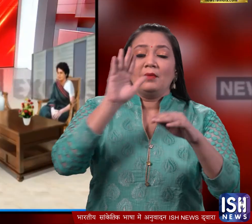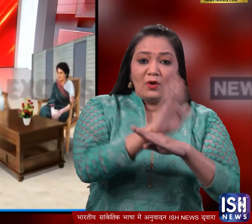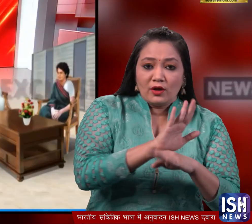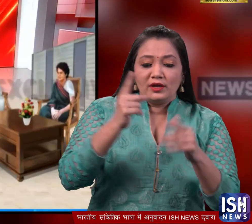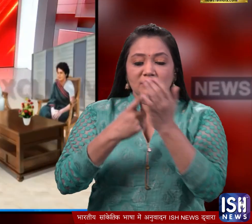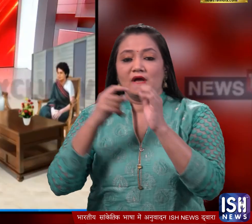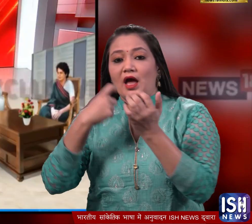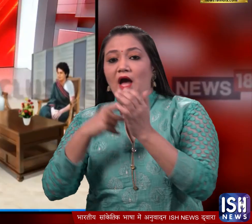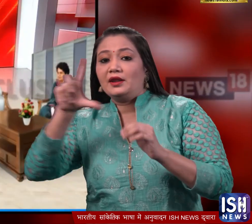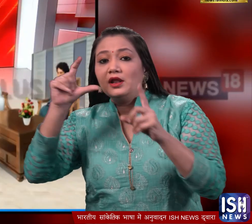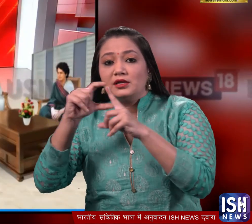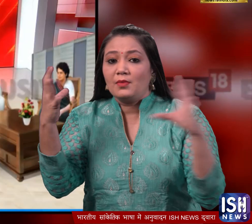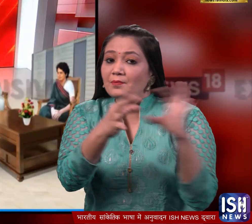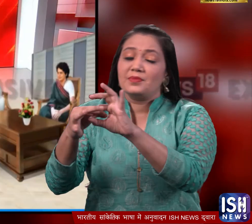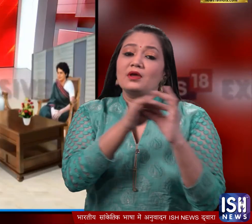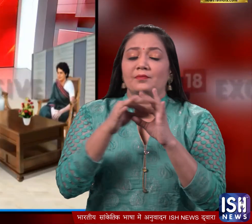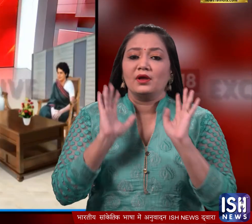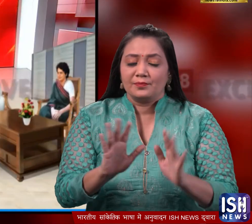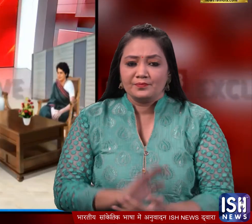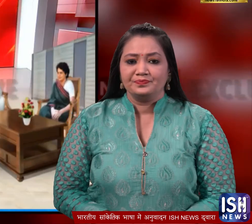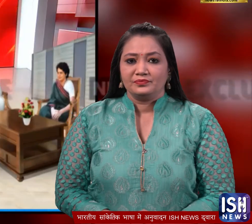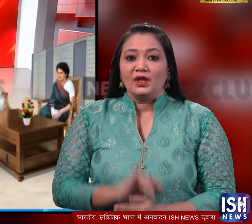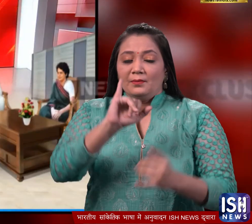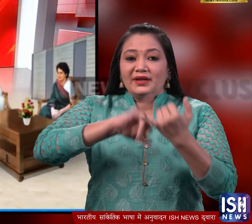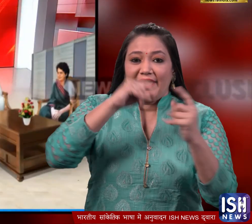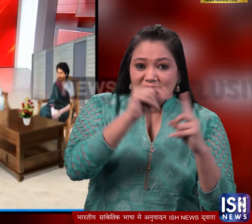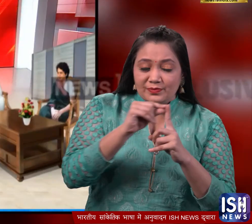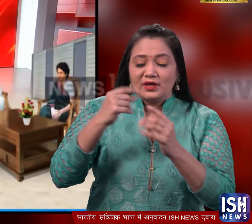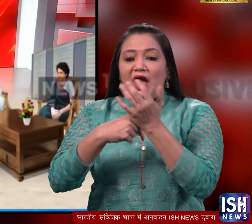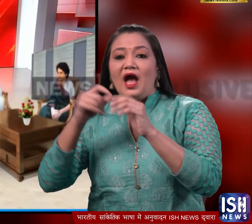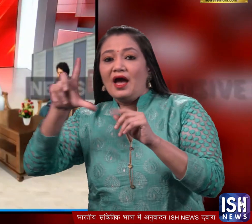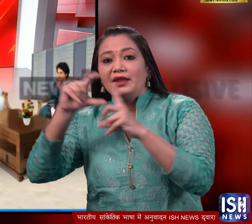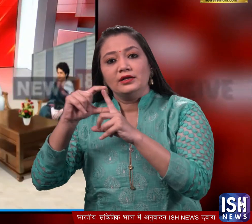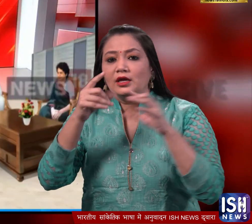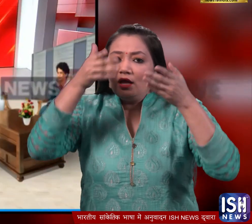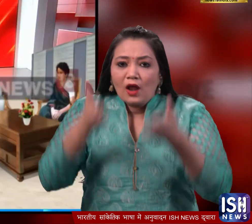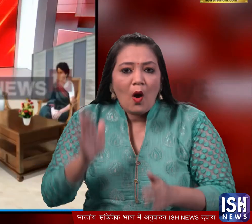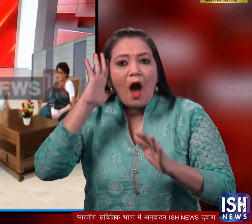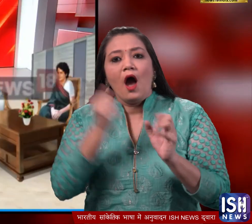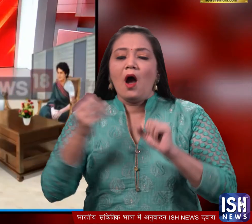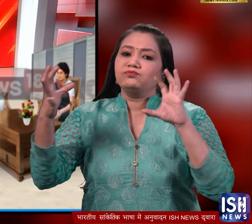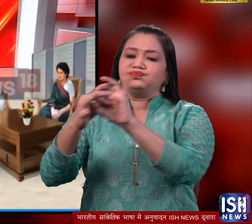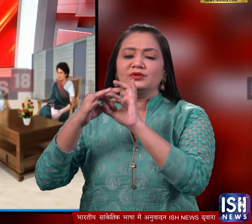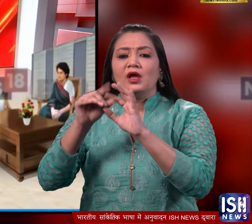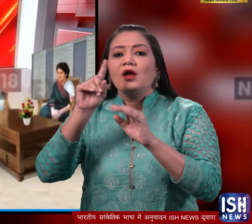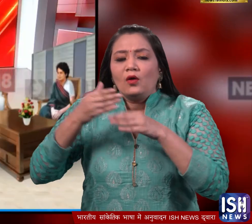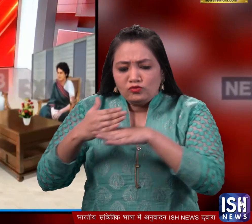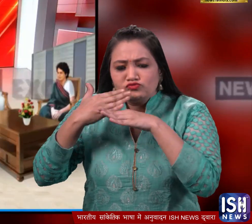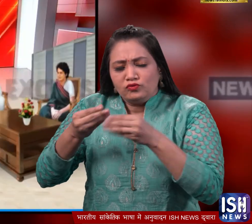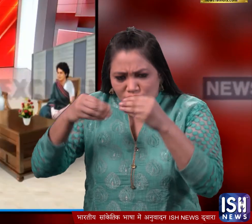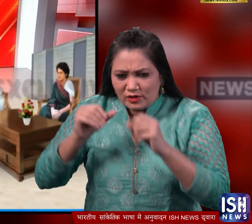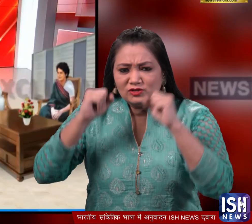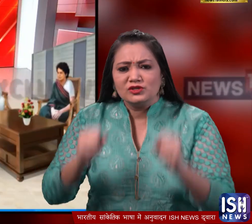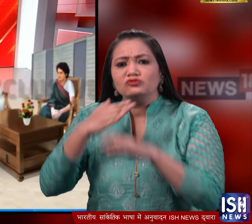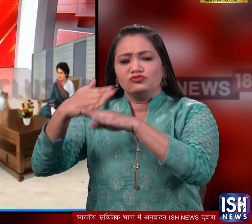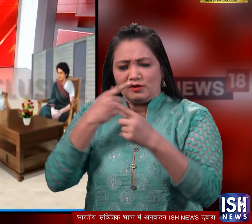आने की अटकलें लगने लगी। लेकिन इस बीच पता चला कि समाजवादी पार्टी और आरएलडी में गठबंधन हो गया है और केवल सीटों के बंटवारे पर बात होनी